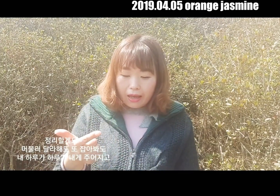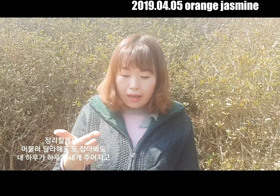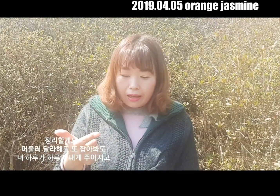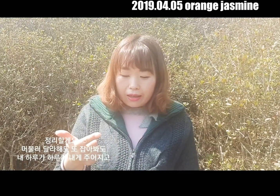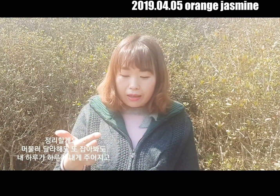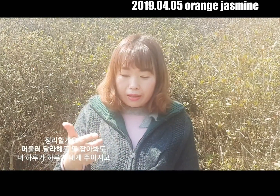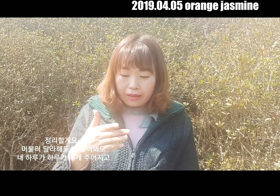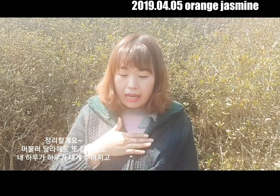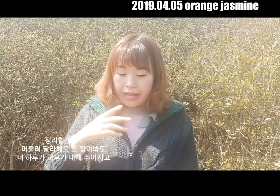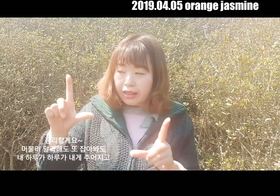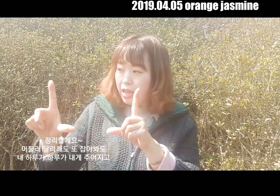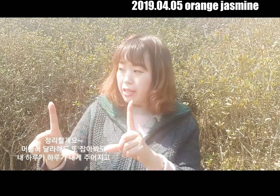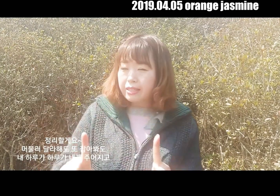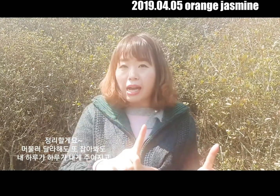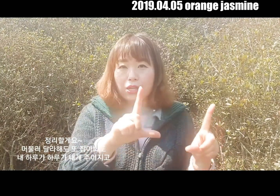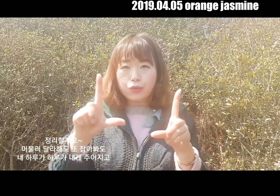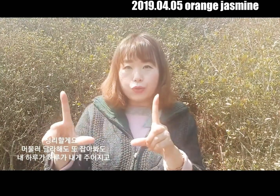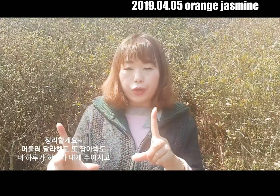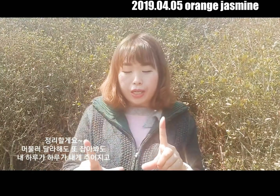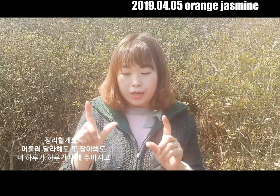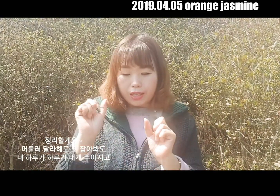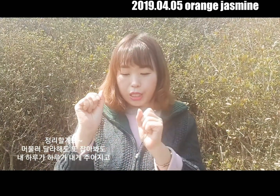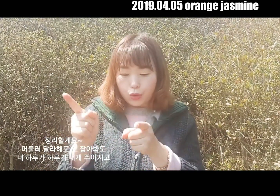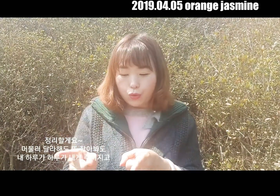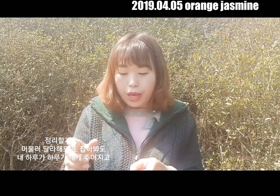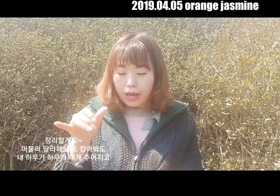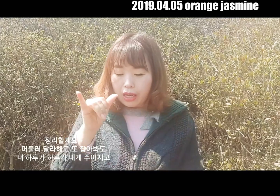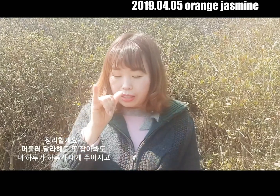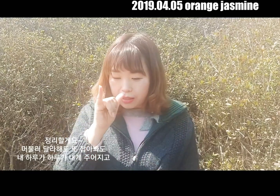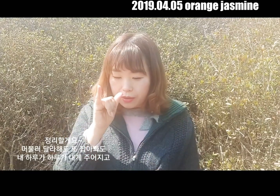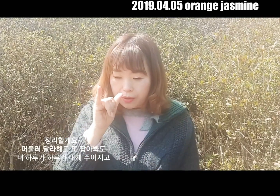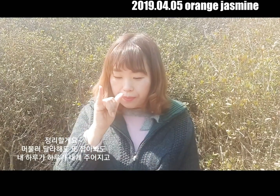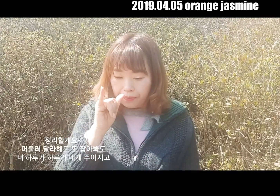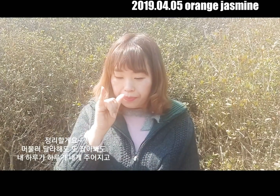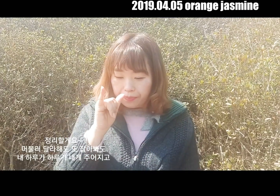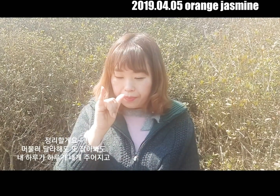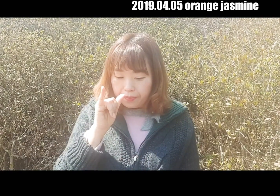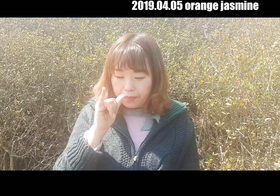하루하루가 나한테 살 수 있는 기회가 있어.